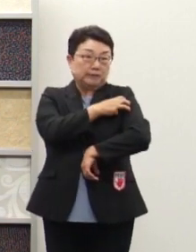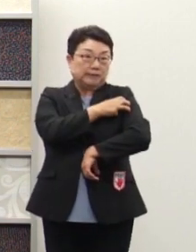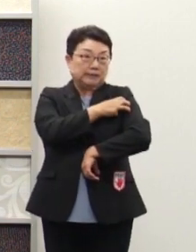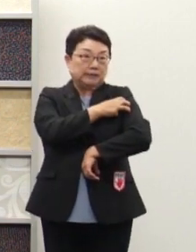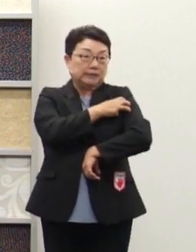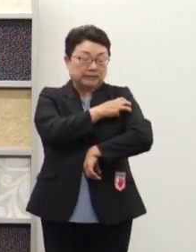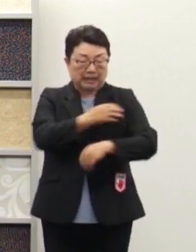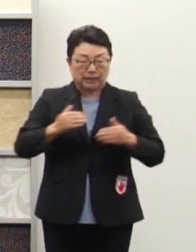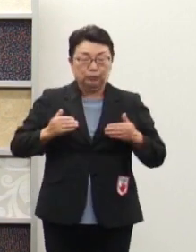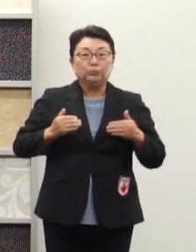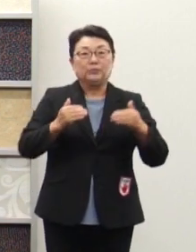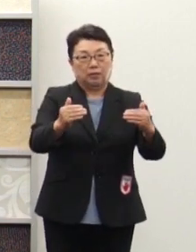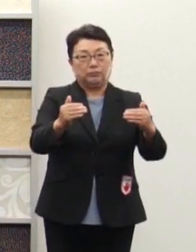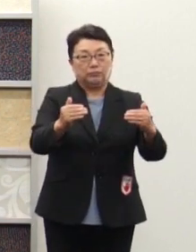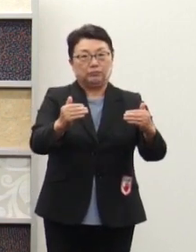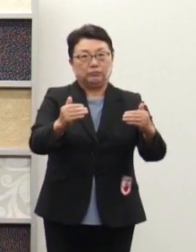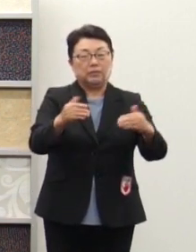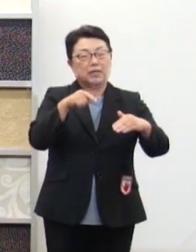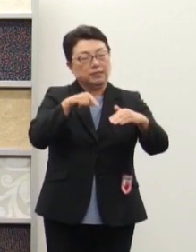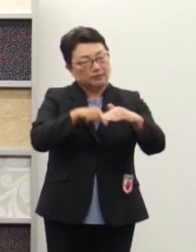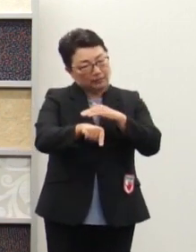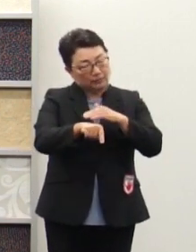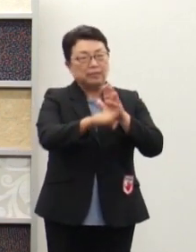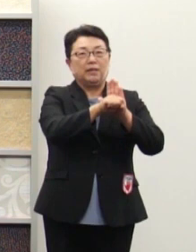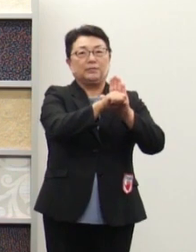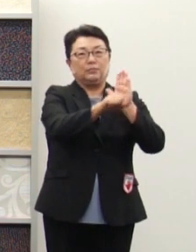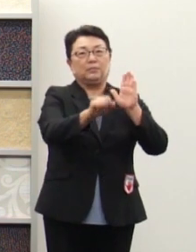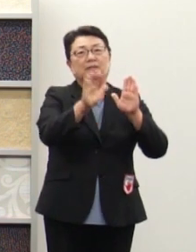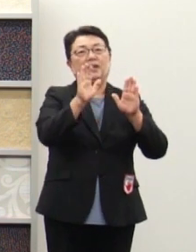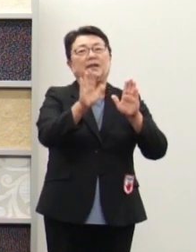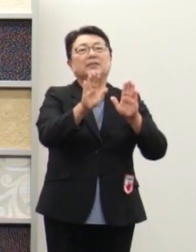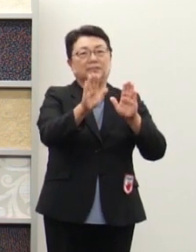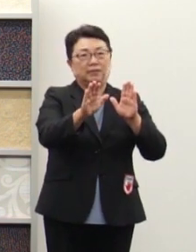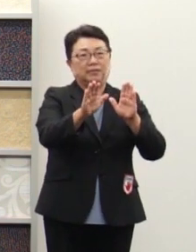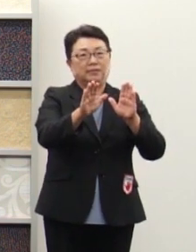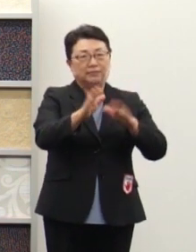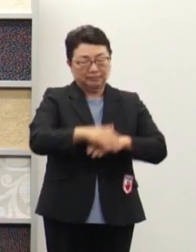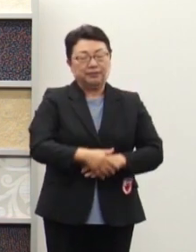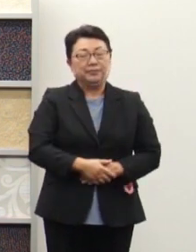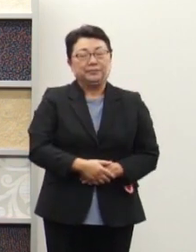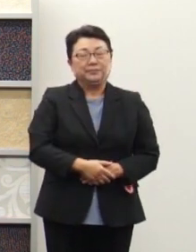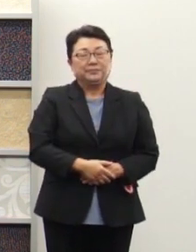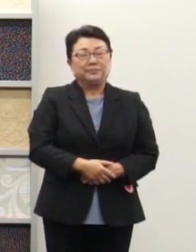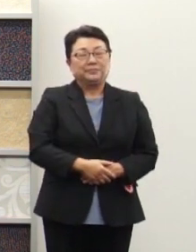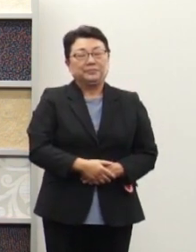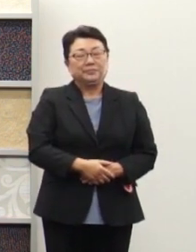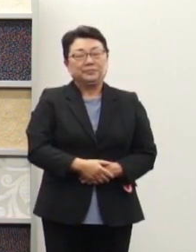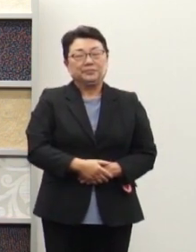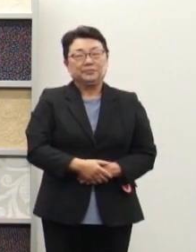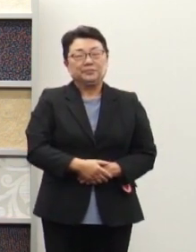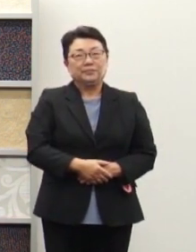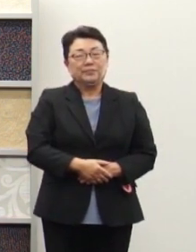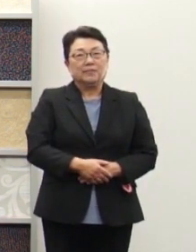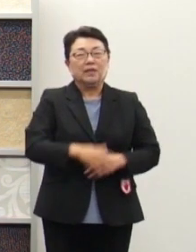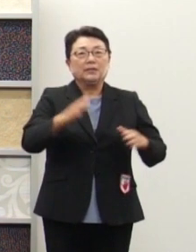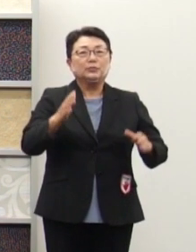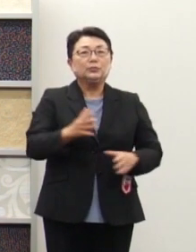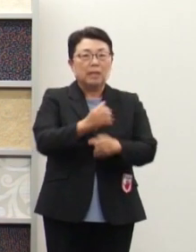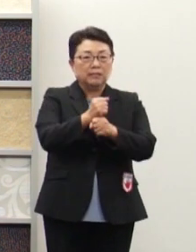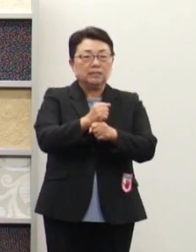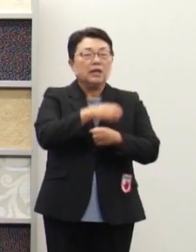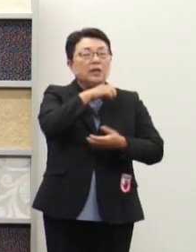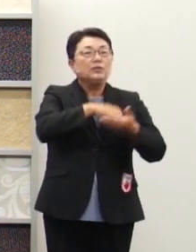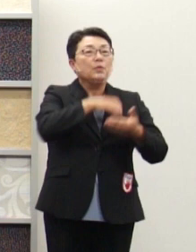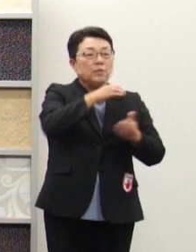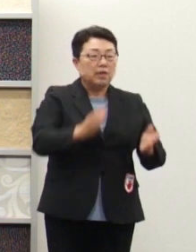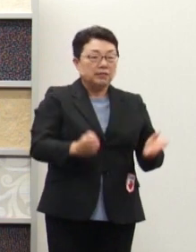相当程度進展している、その効果の表れであると認識をしております。すなわち高齢